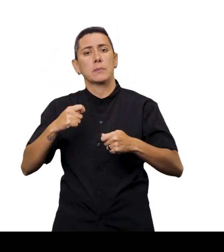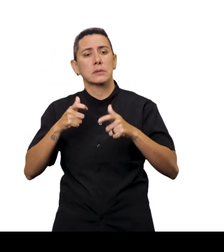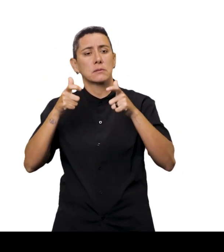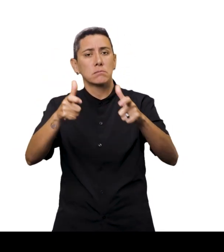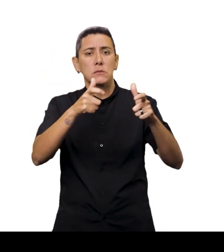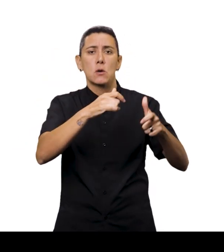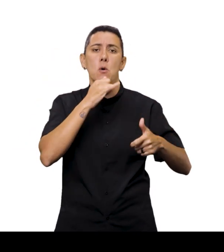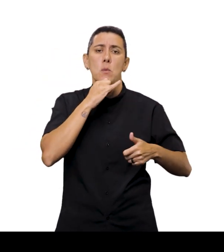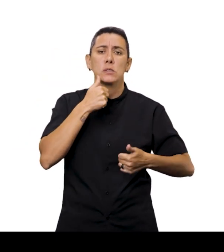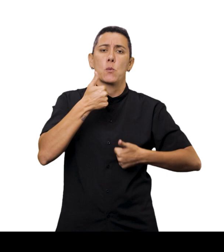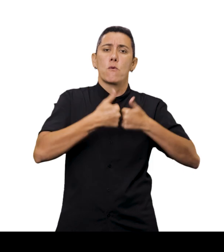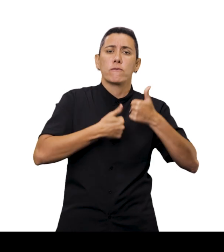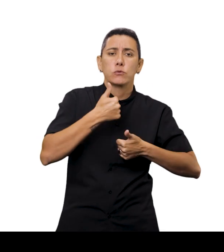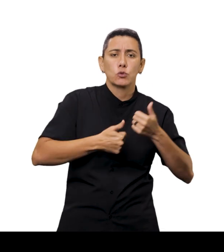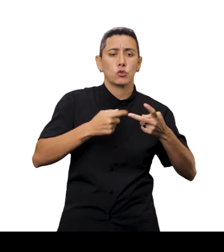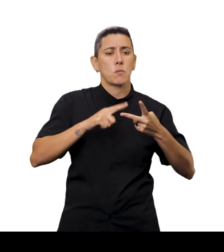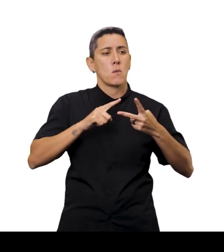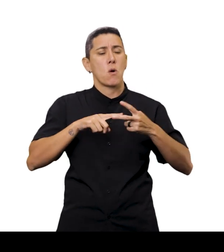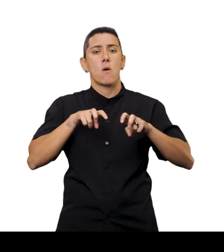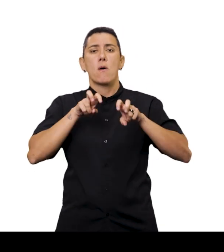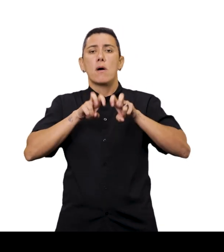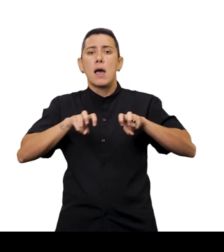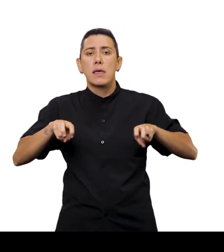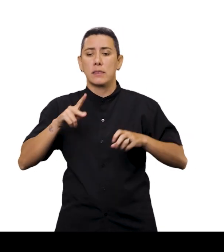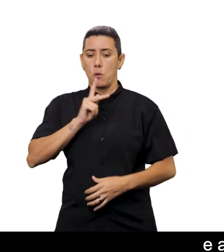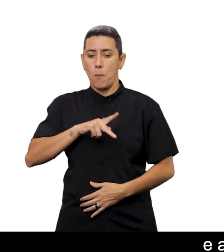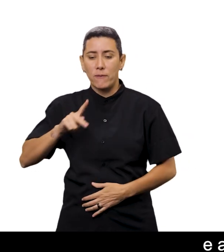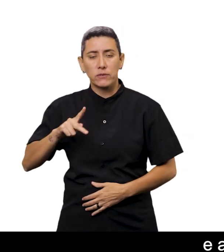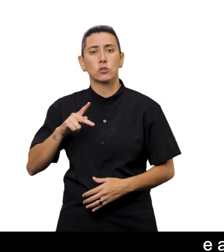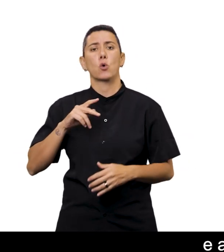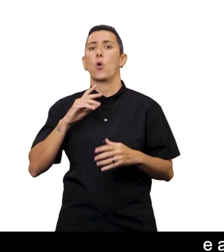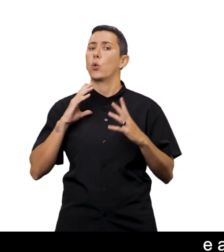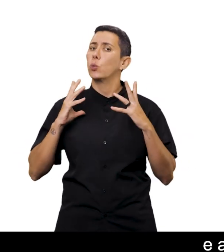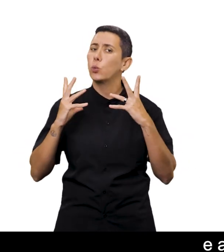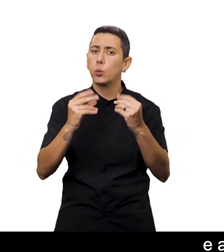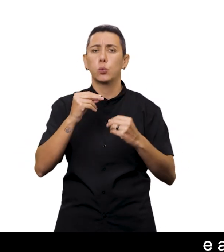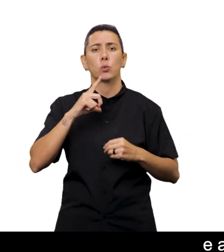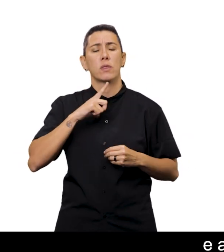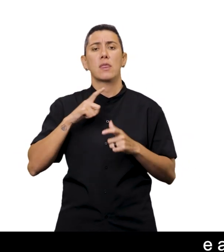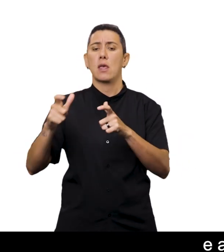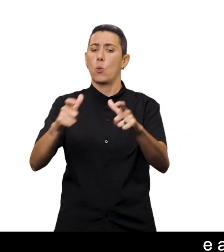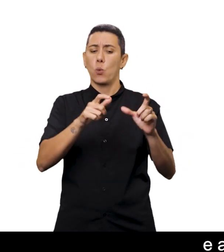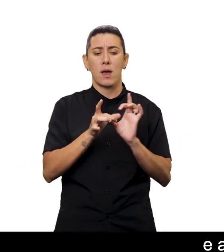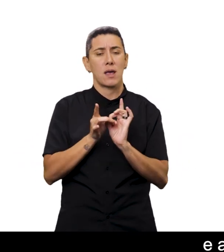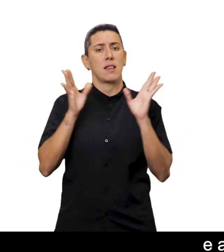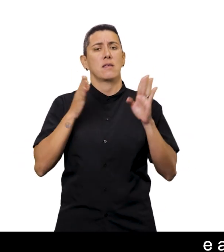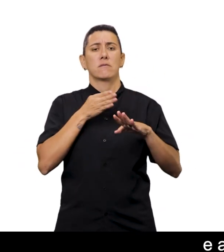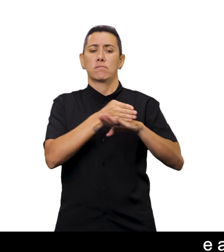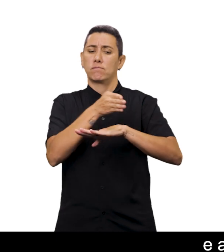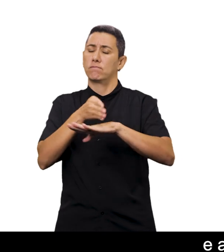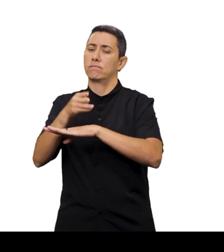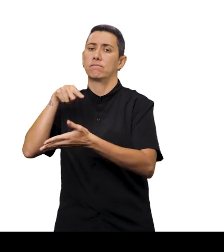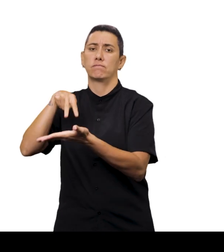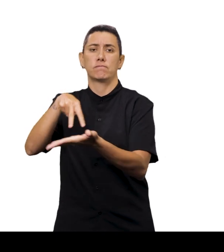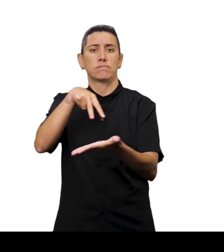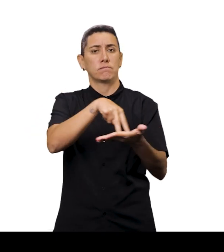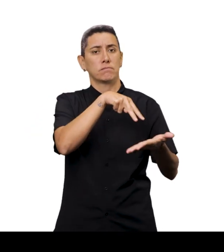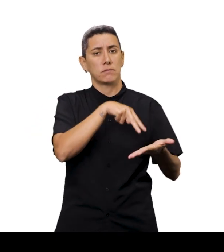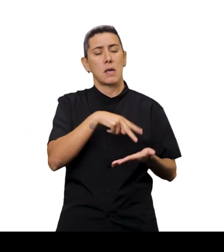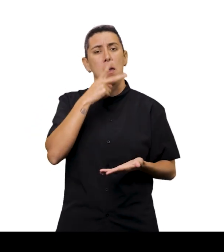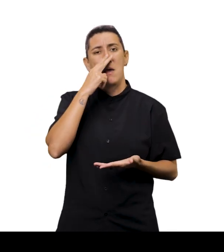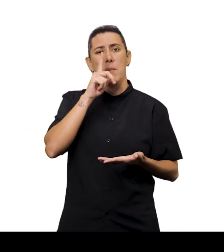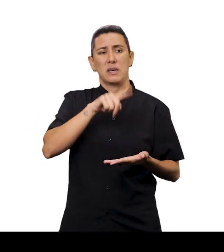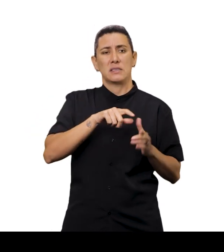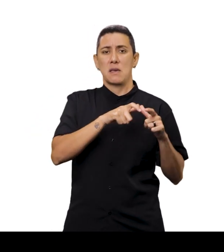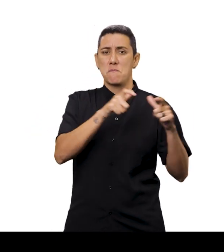forma importante de disputa, como os campos de futebol e as cadeiras de docência nas universidades, ambientes